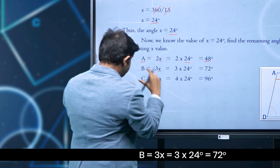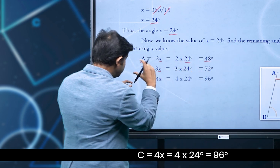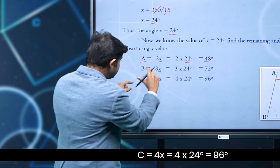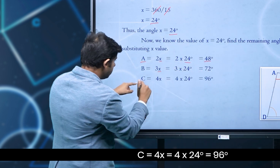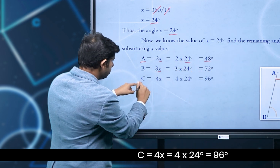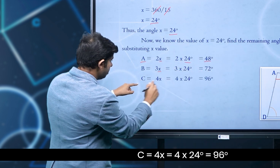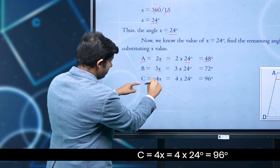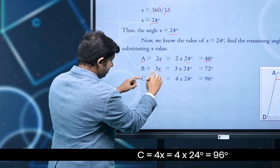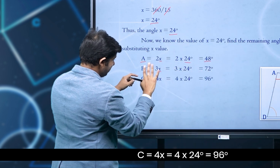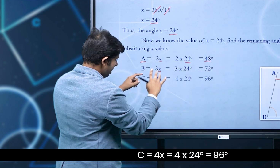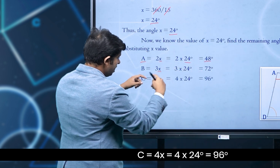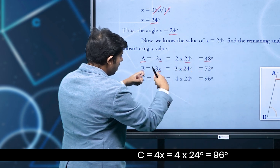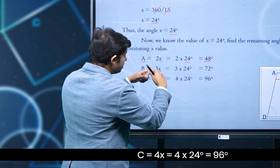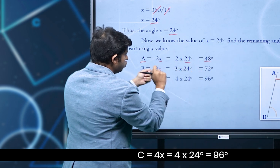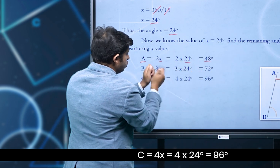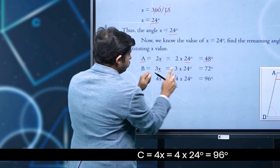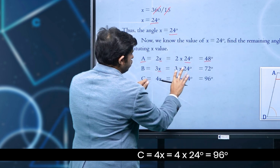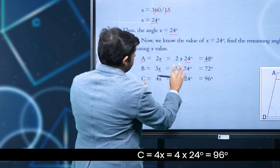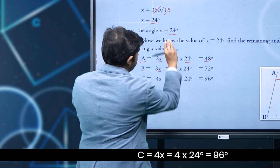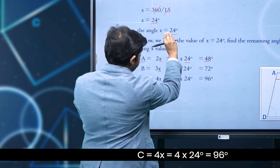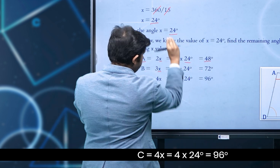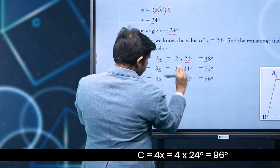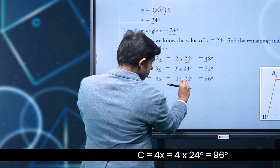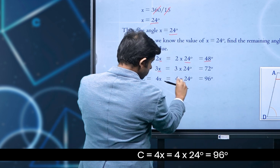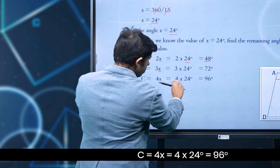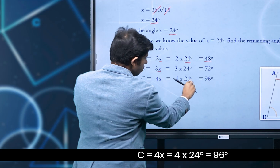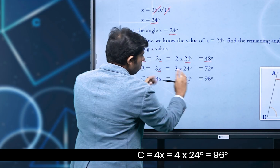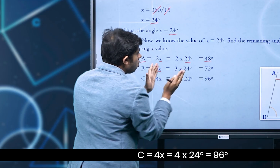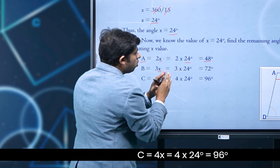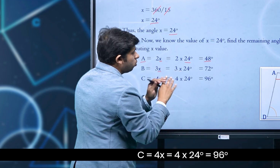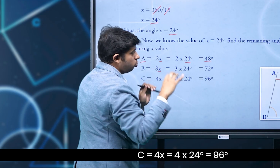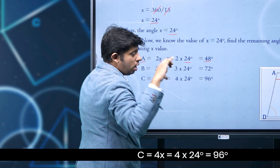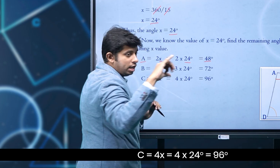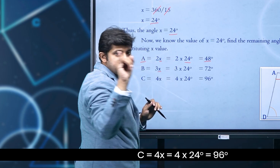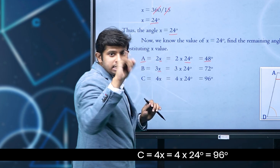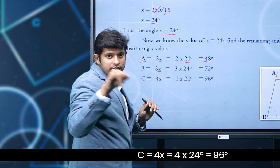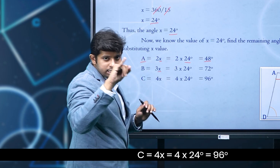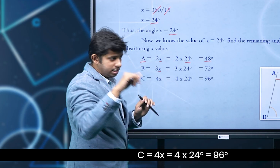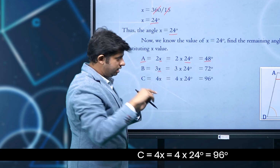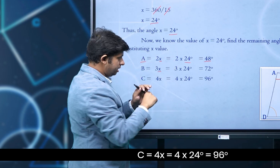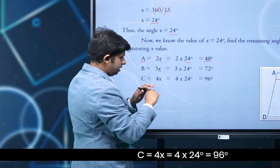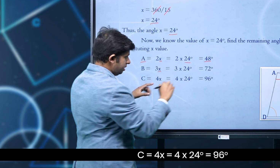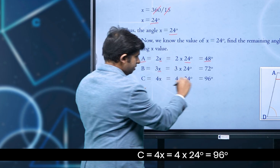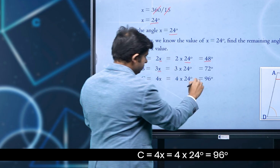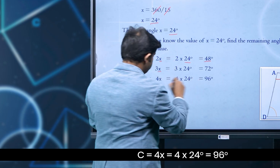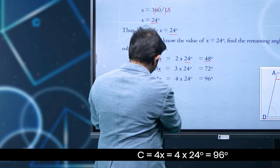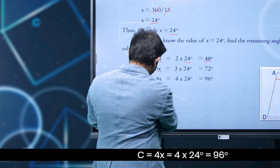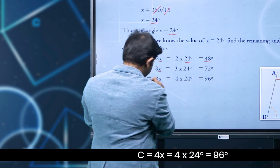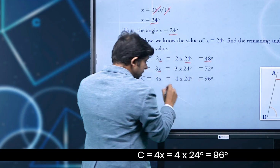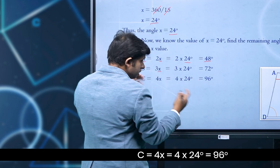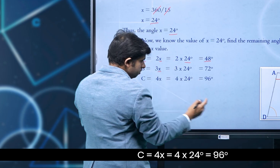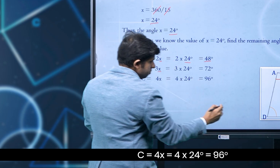C is equals to 4x is equals to 4x. 4 into 24 degrees is equals to 96 degrees.